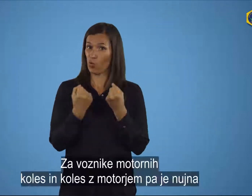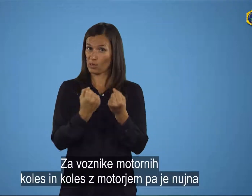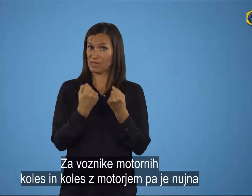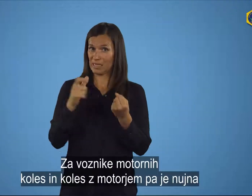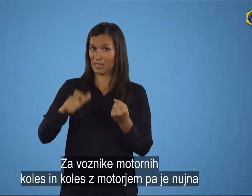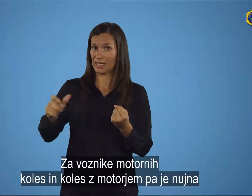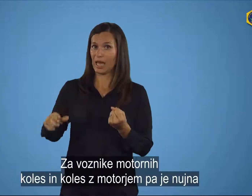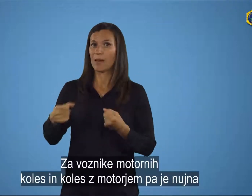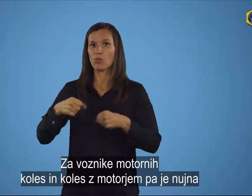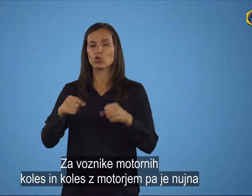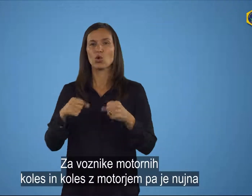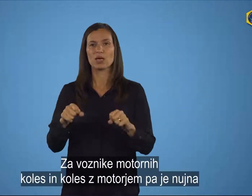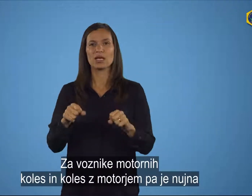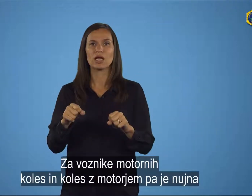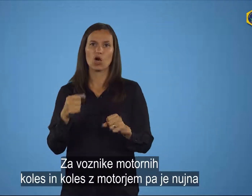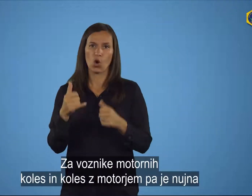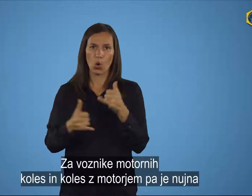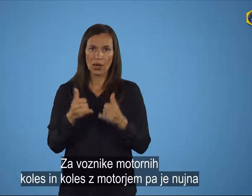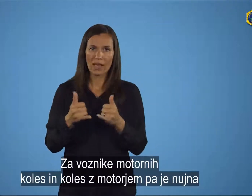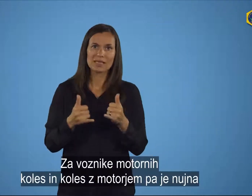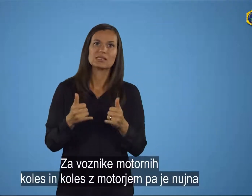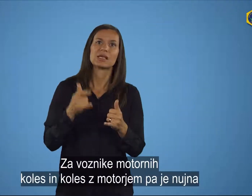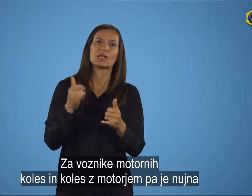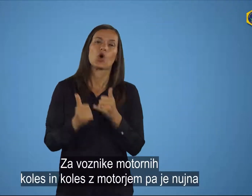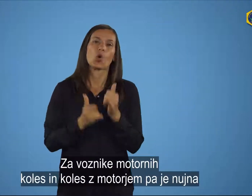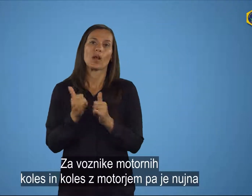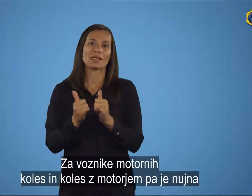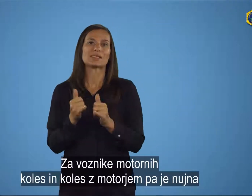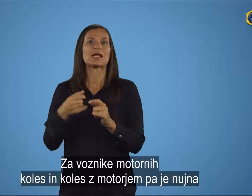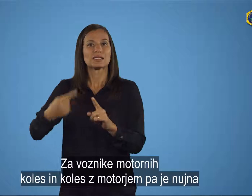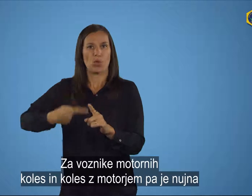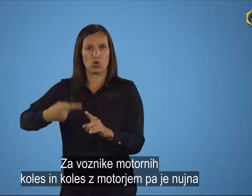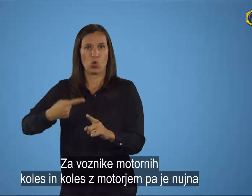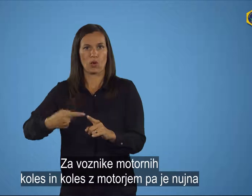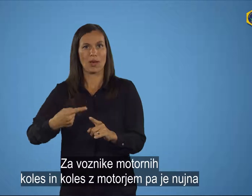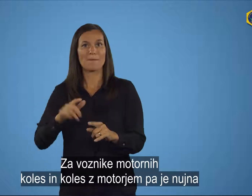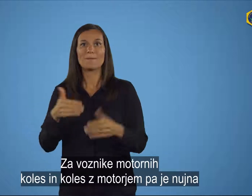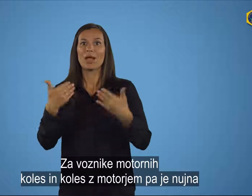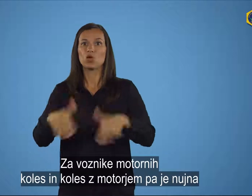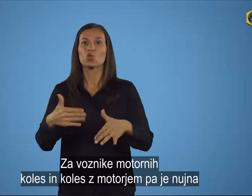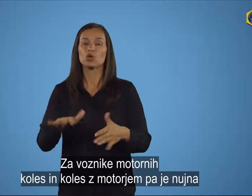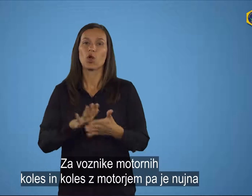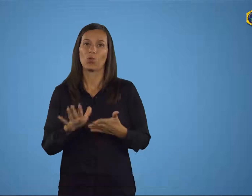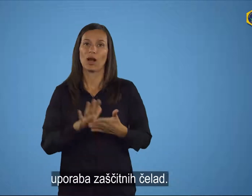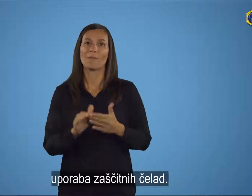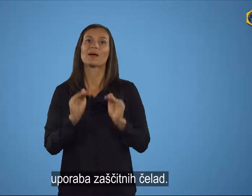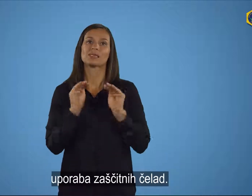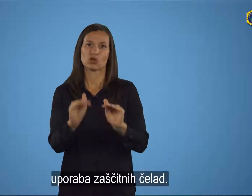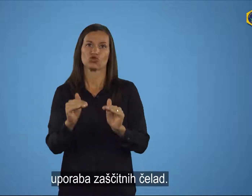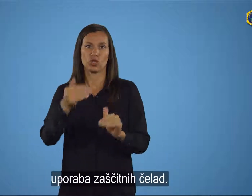Za voznike motornih koles in koles z motorjem pa je nujna uporaba zaščitnih čelad.